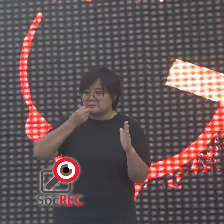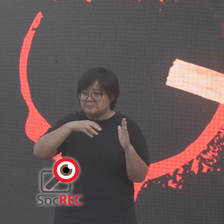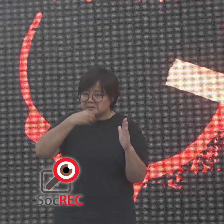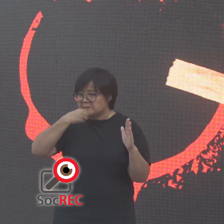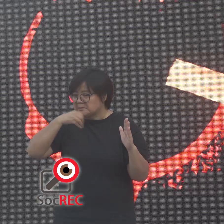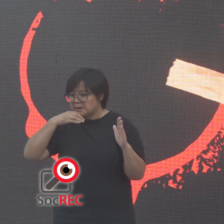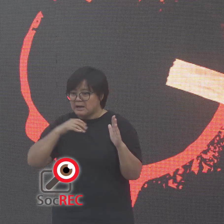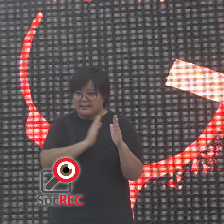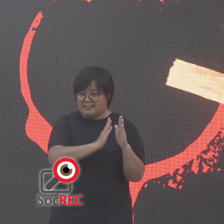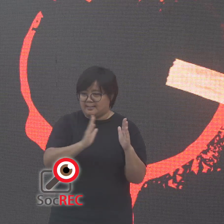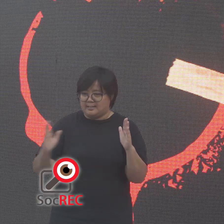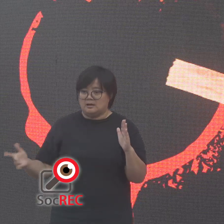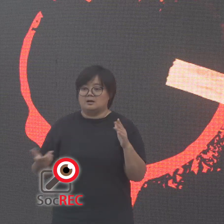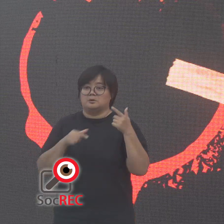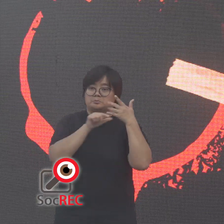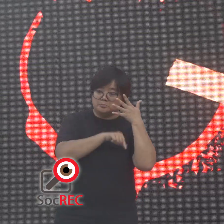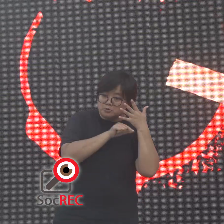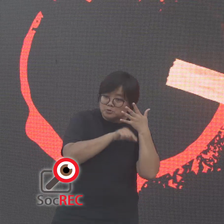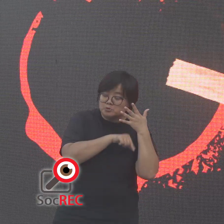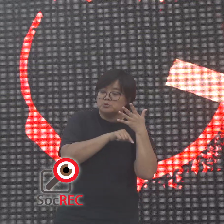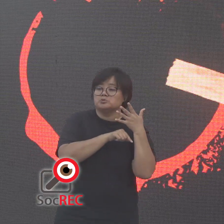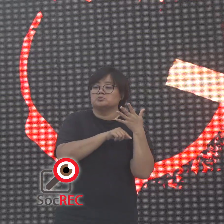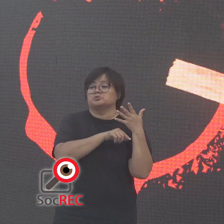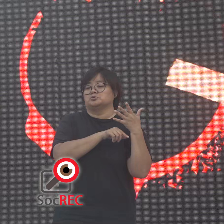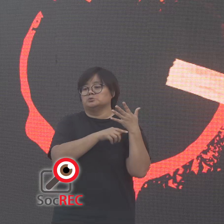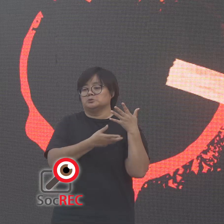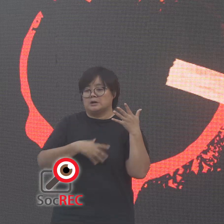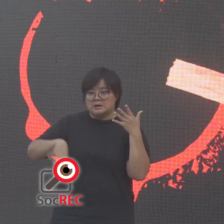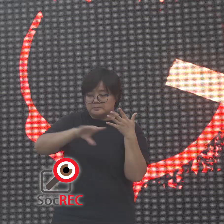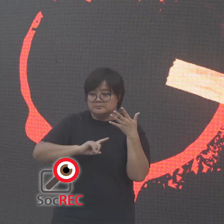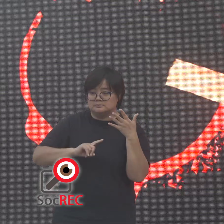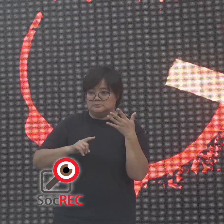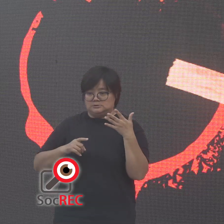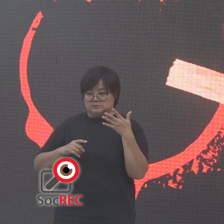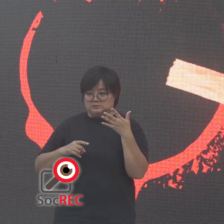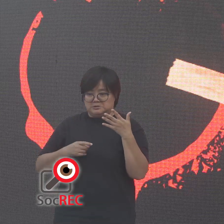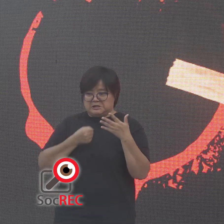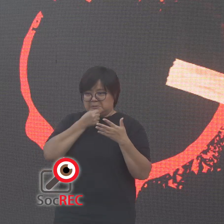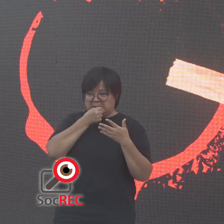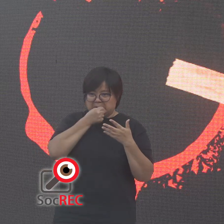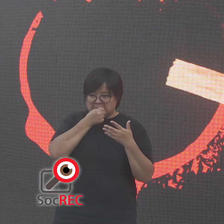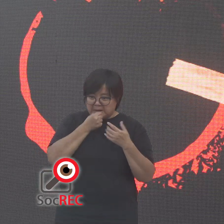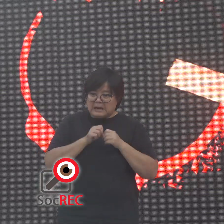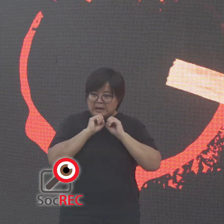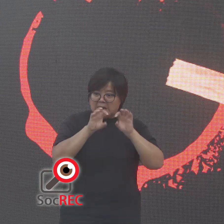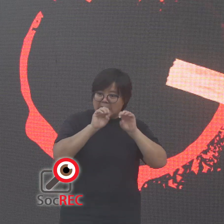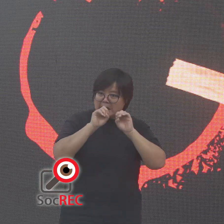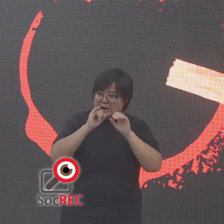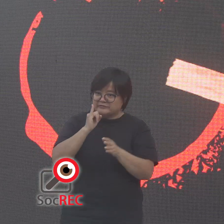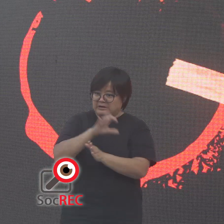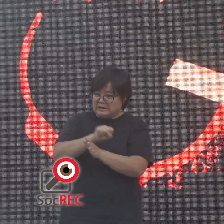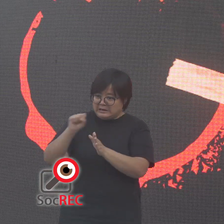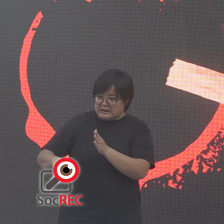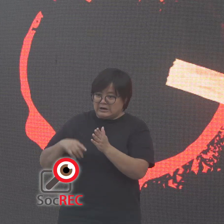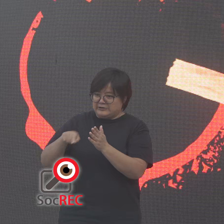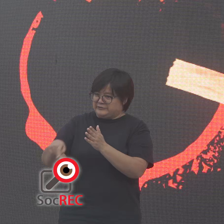大家自發攞翻起個大聲公，落去開街站宣傳反送中。去到6月，我哋有幾個